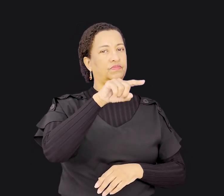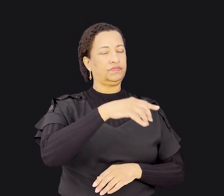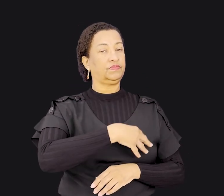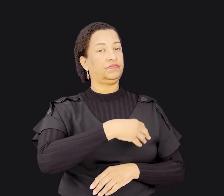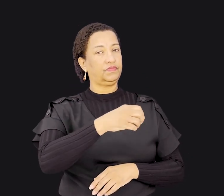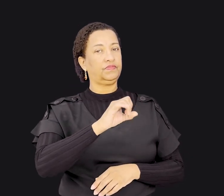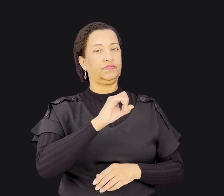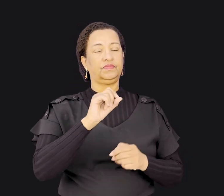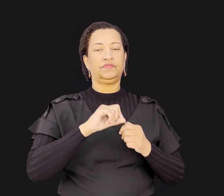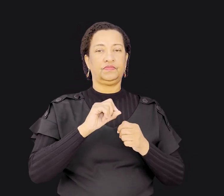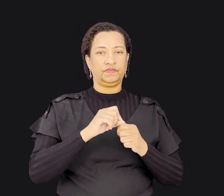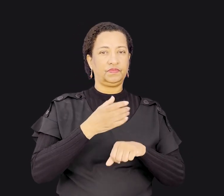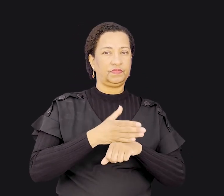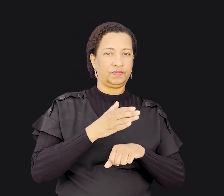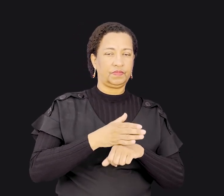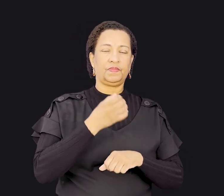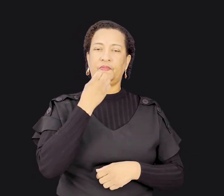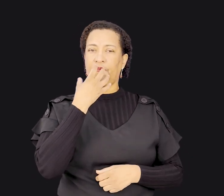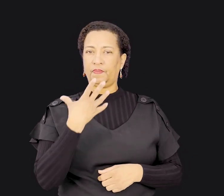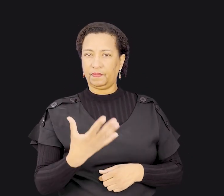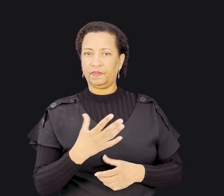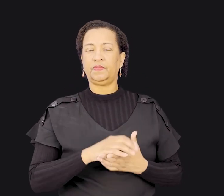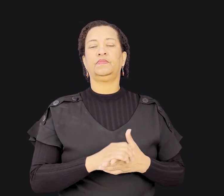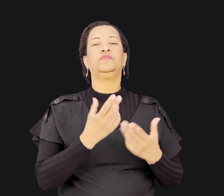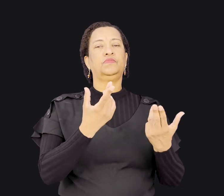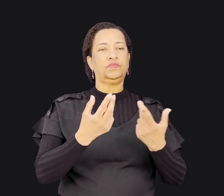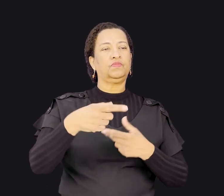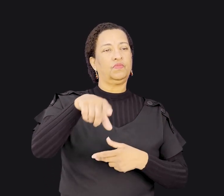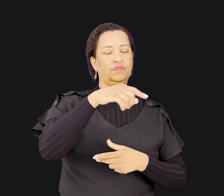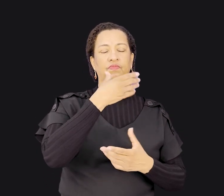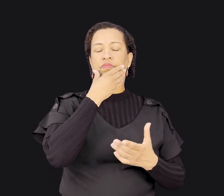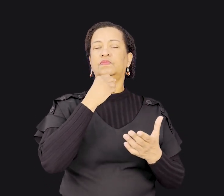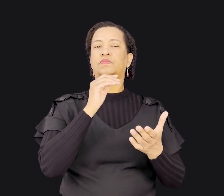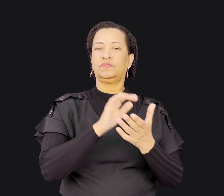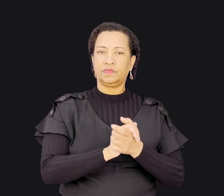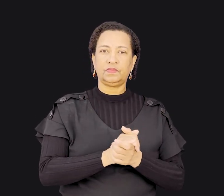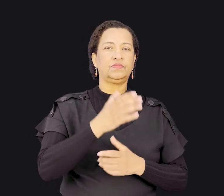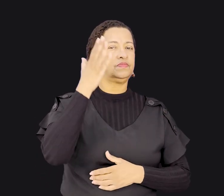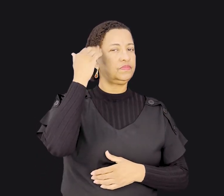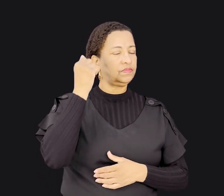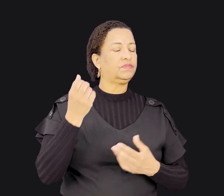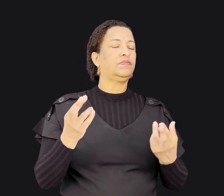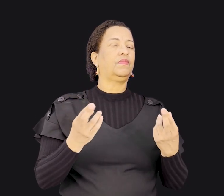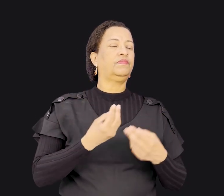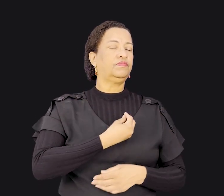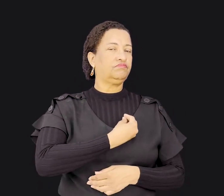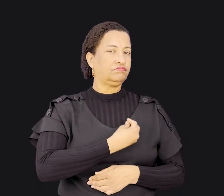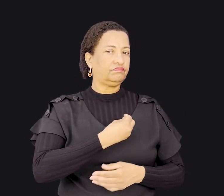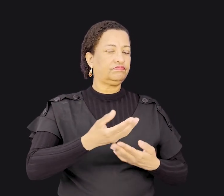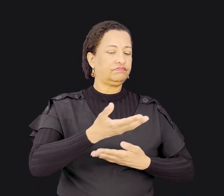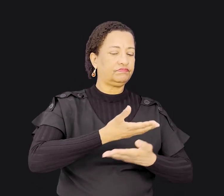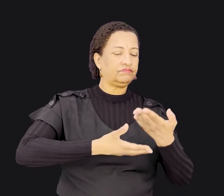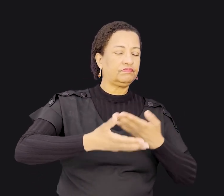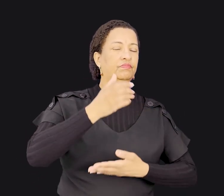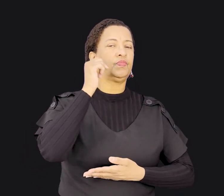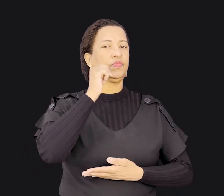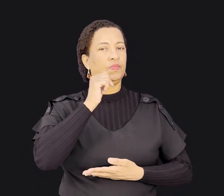o bem e não derem lugar ao medo. Do mesmo modo vocês, maridos, sejam sábios no convívio com suas mulheres e tratem-nas com